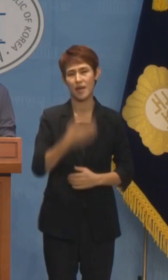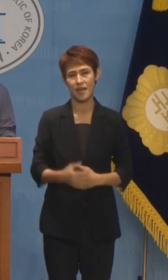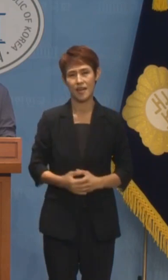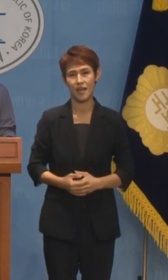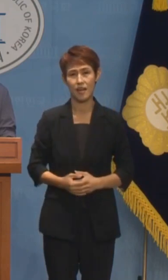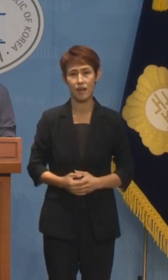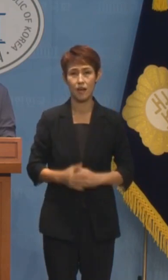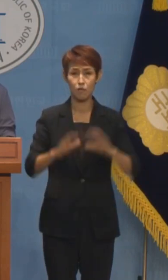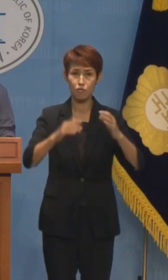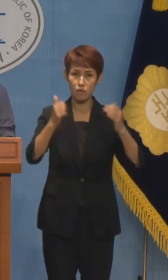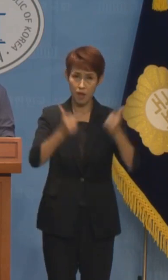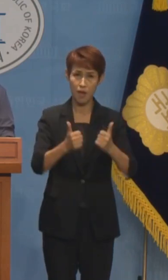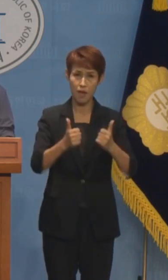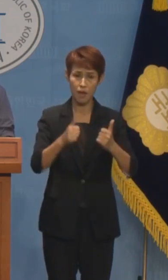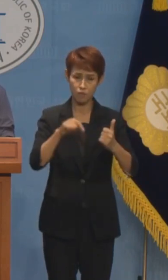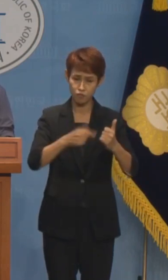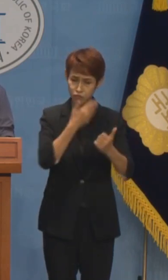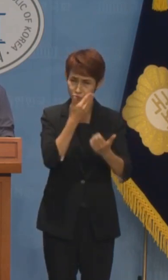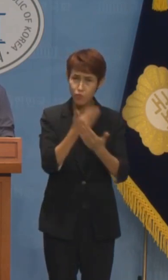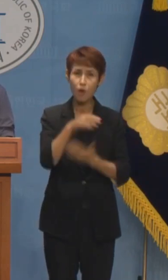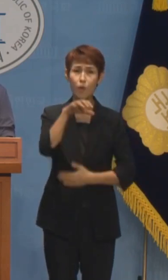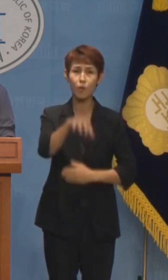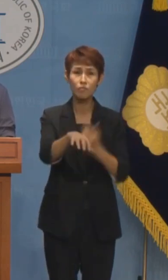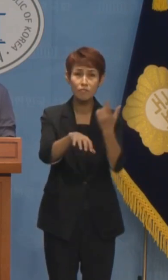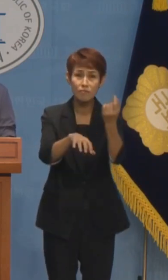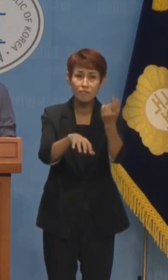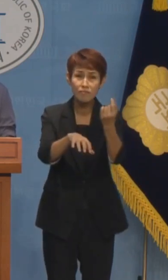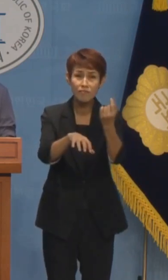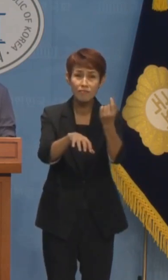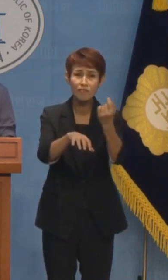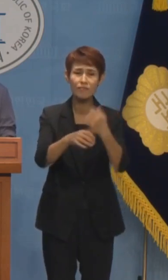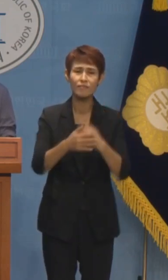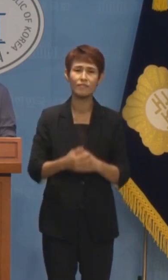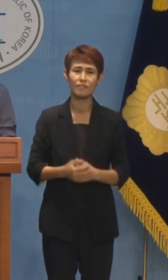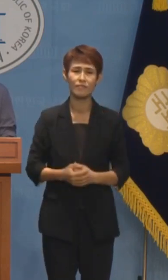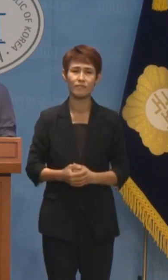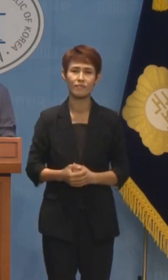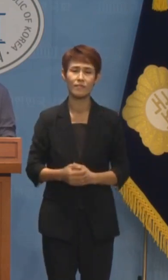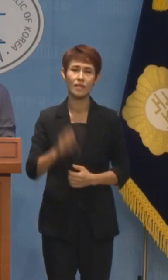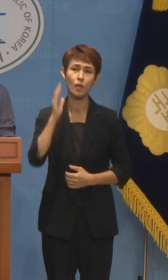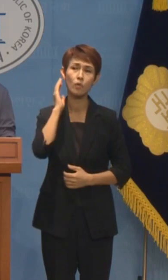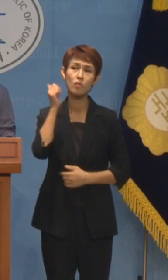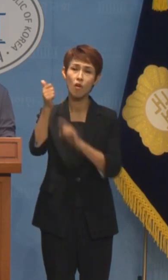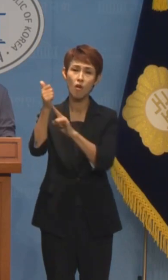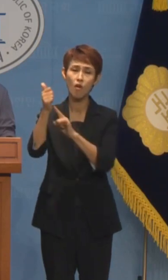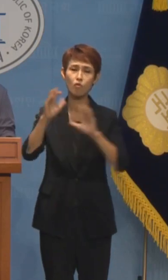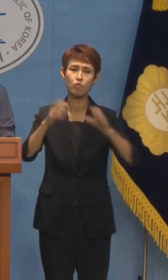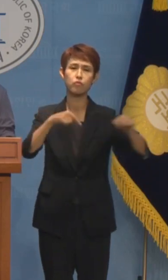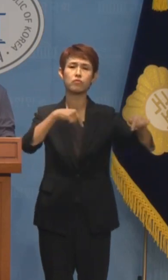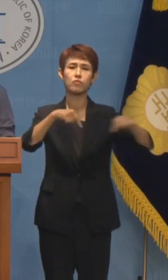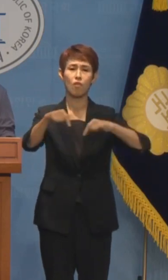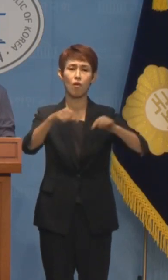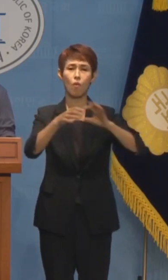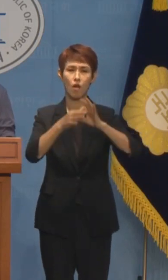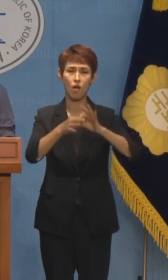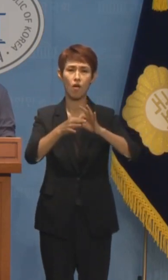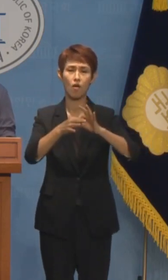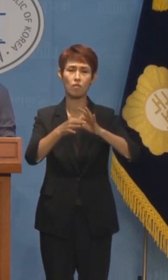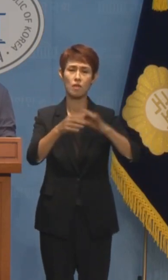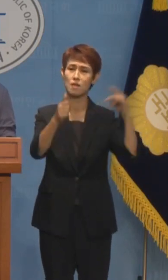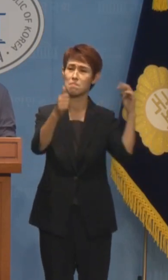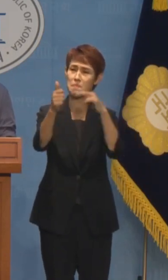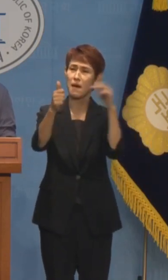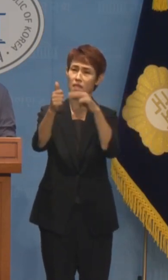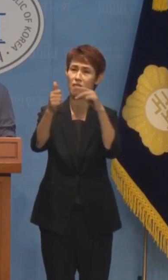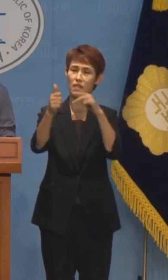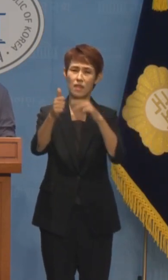국회도 당연히 중차대한 현장입니다 민주사회에서 대통령과 국정에 대한 응당한 비판을